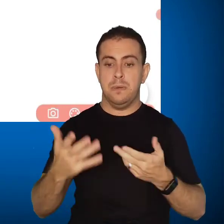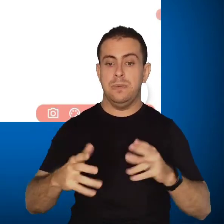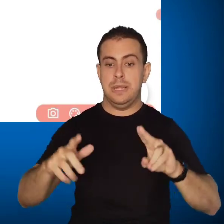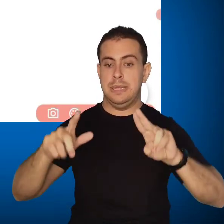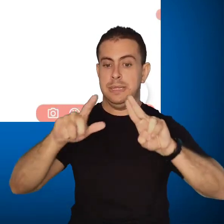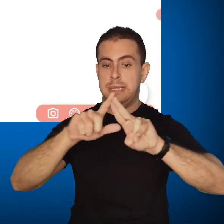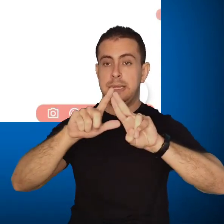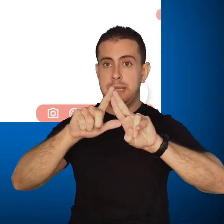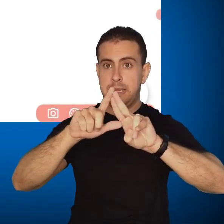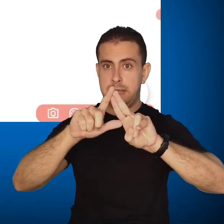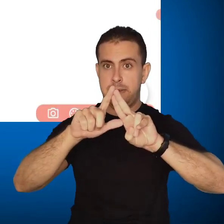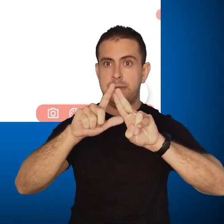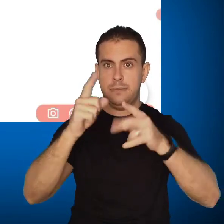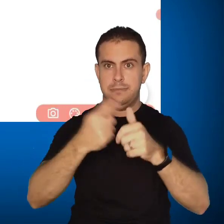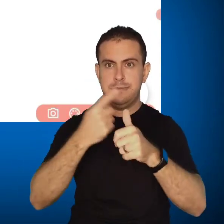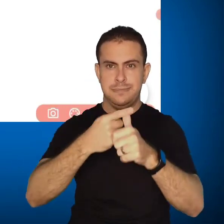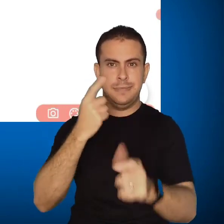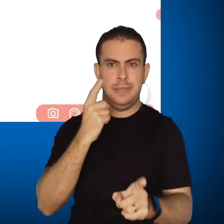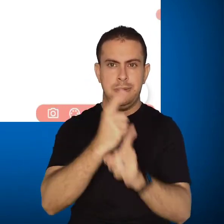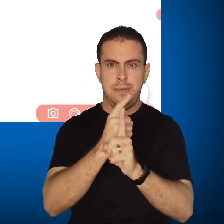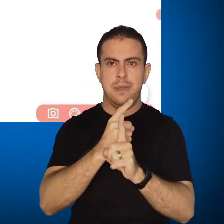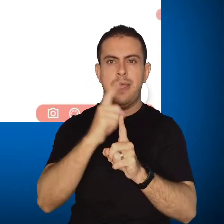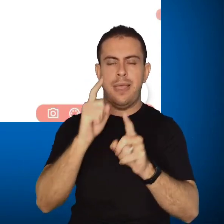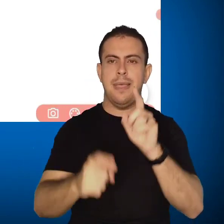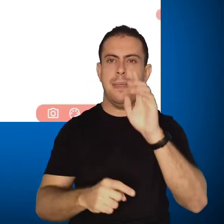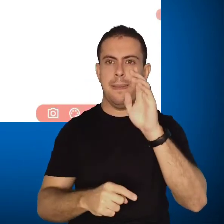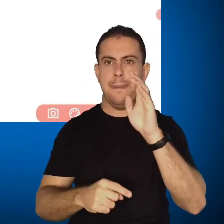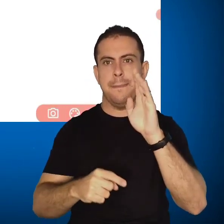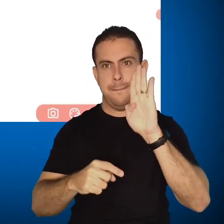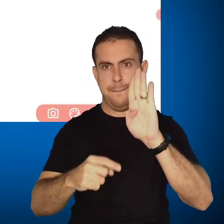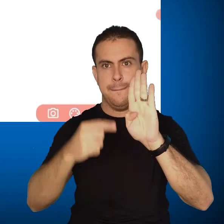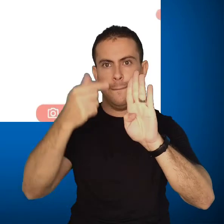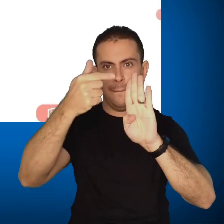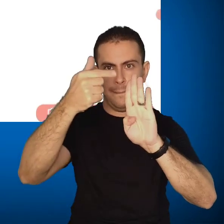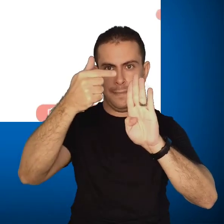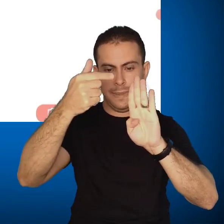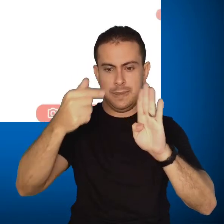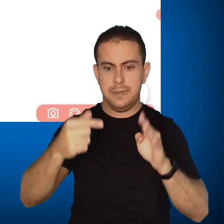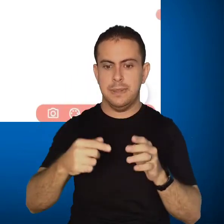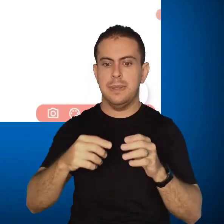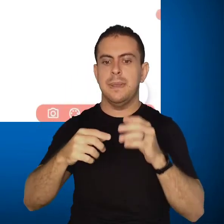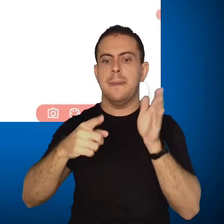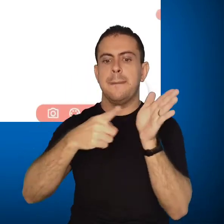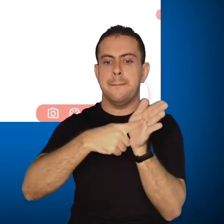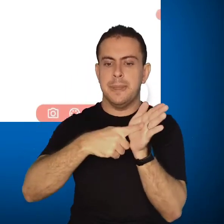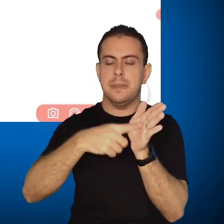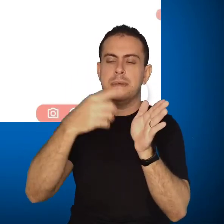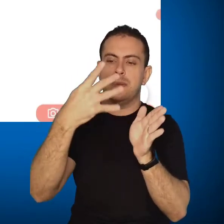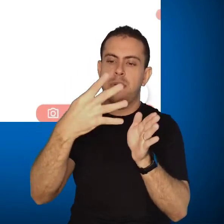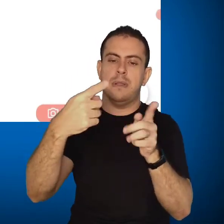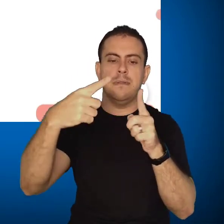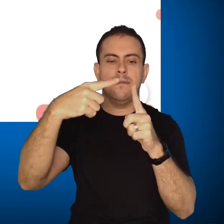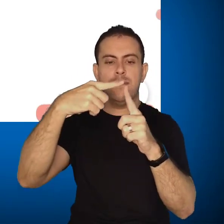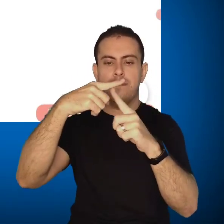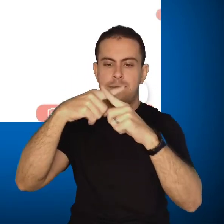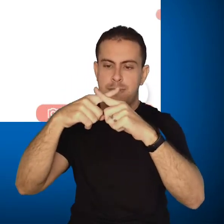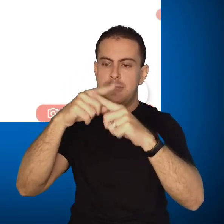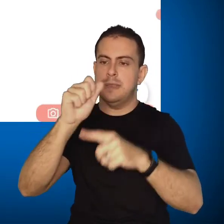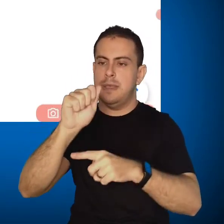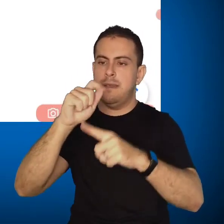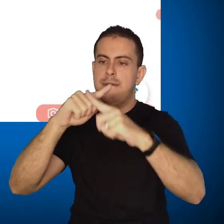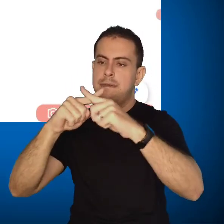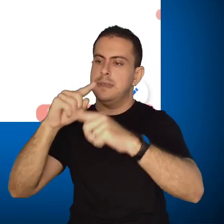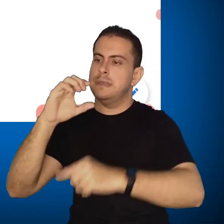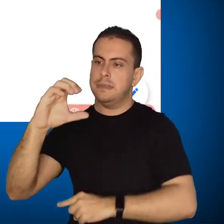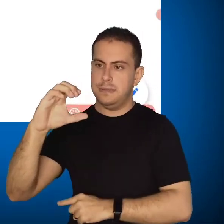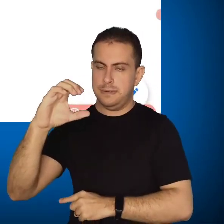né? Você acha primeiro o valorzinho do delta, que é b ao quadrado menos 4 vezes a vezes